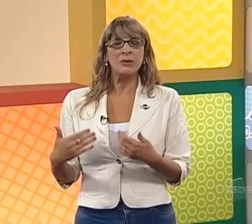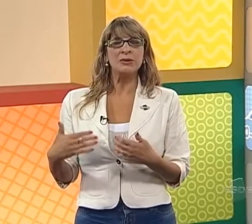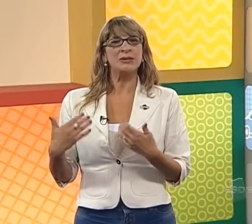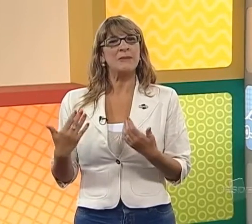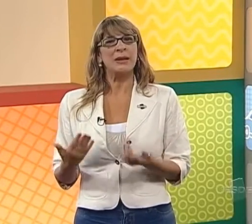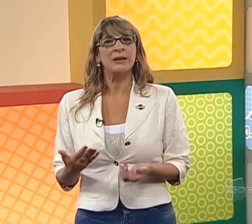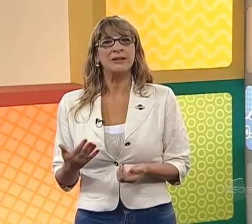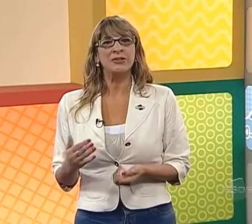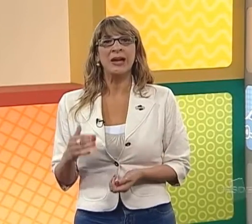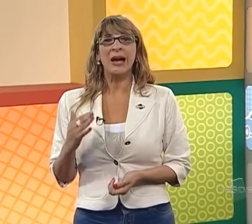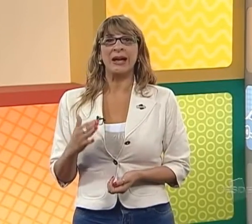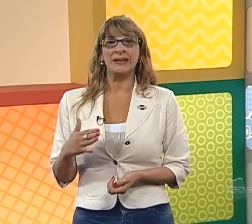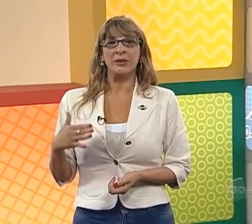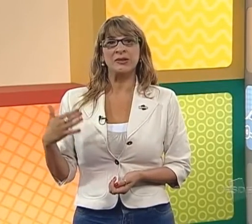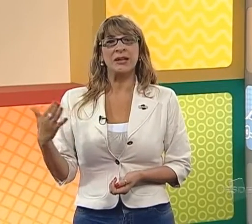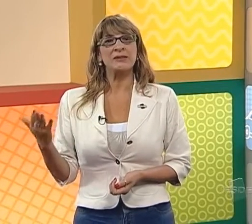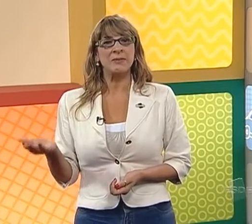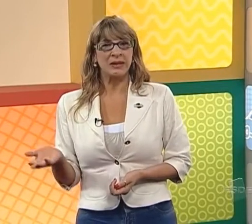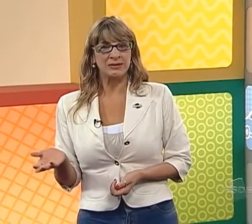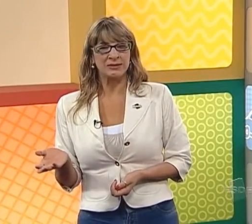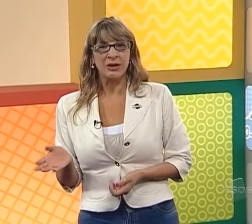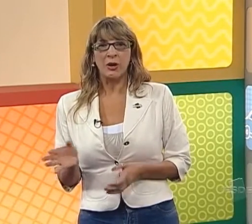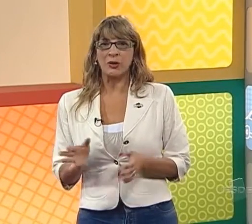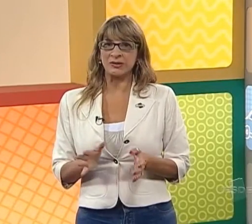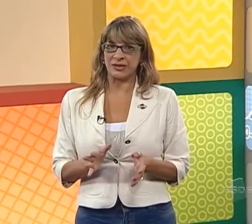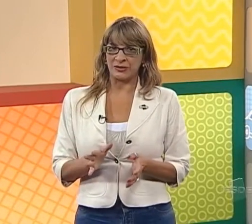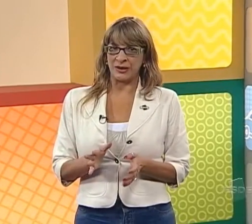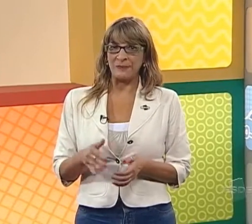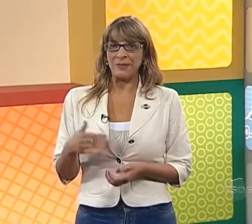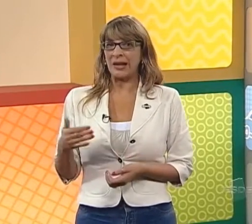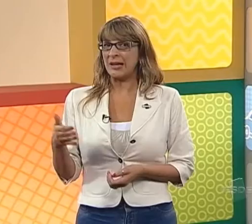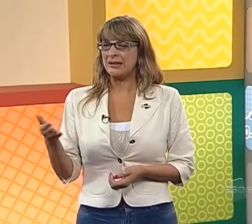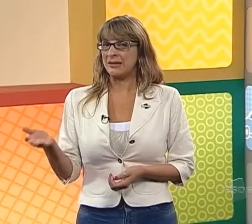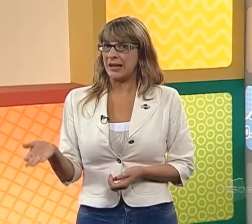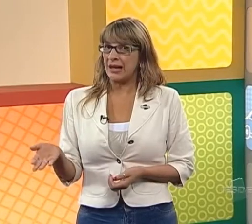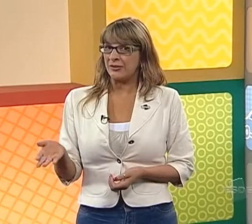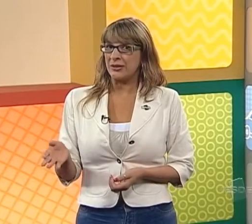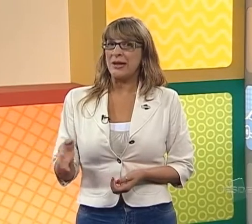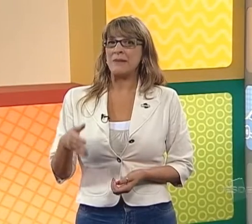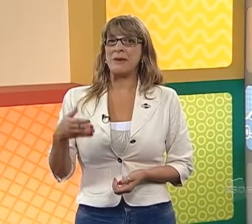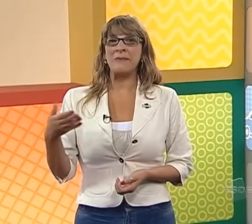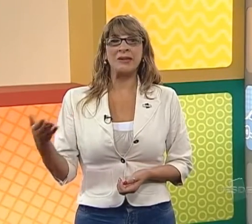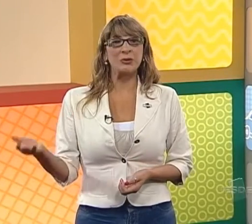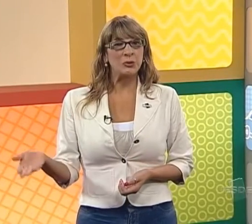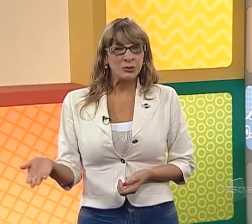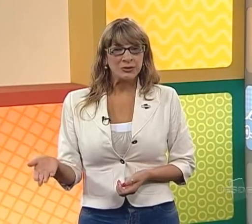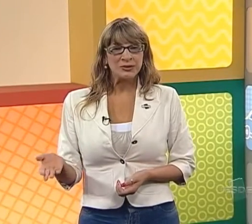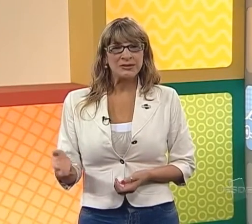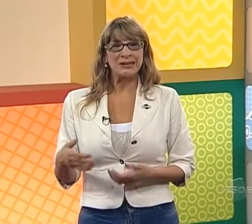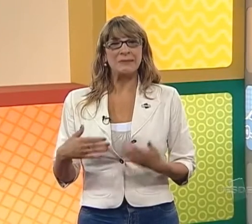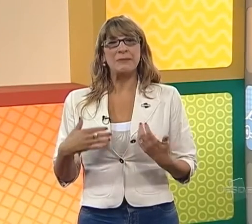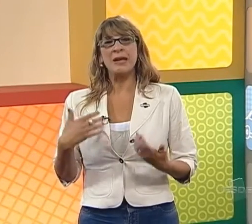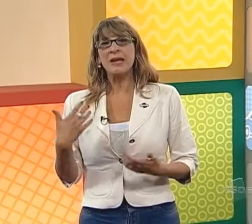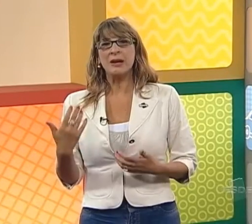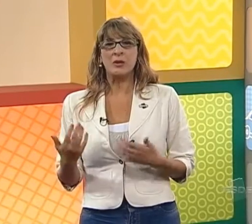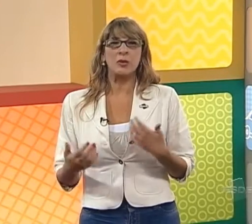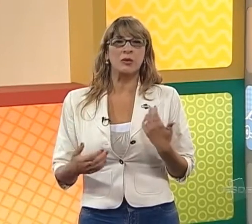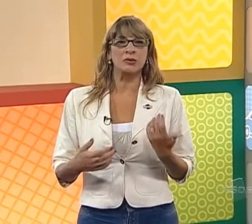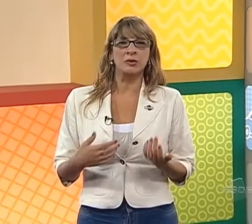muito semelhante até os 6 meses. Ou seja, até essa idade, bebês surdos brincam com os